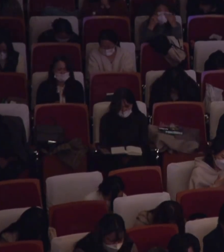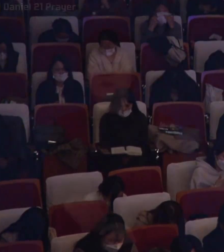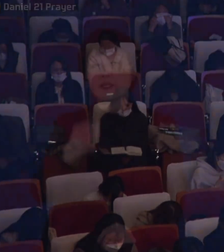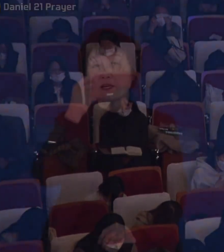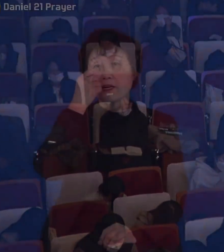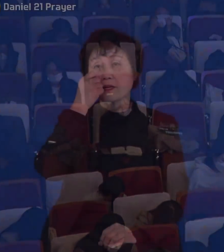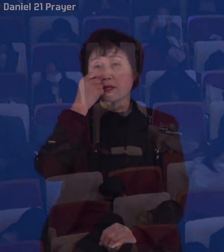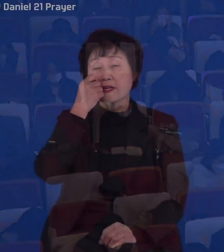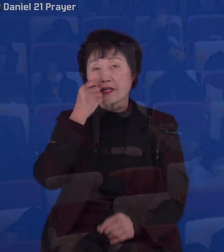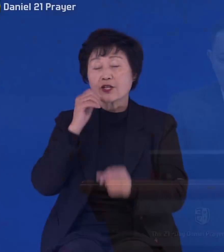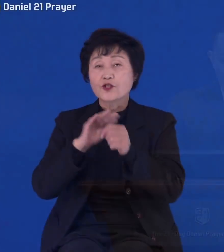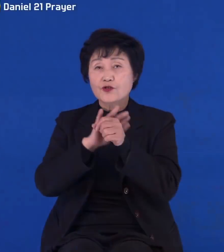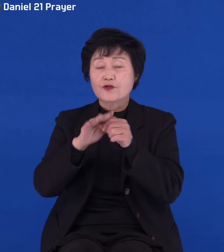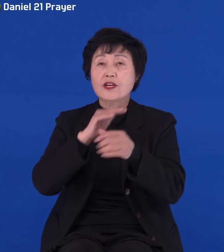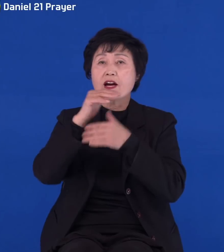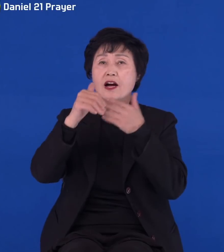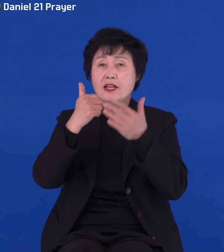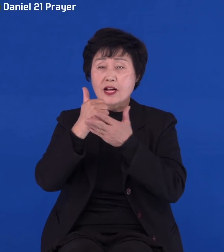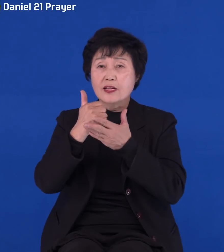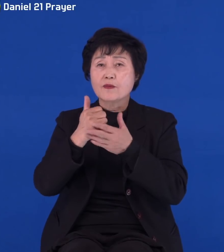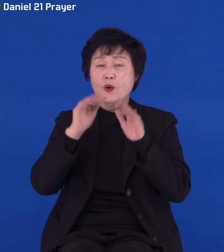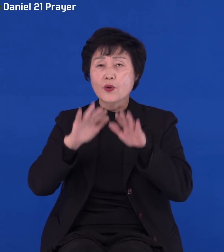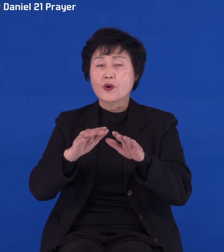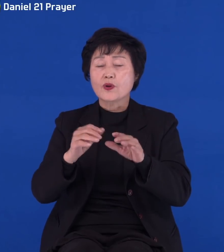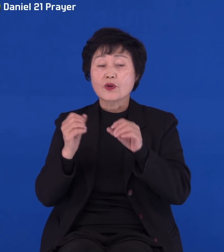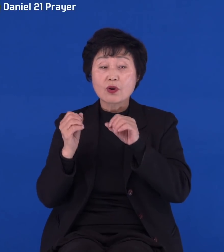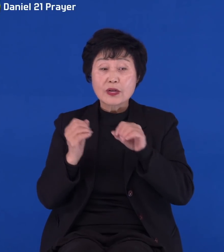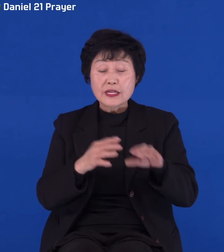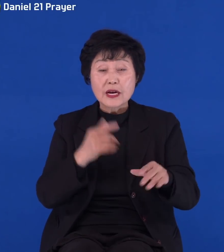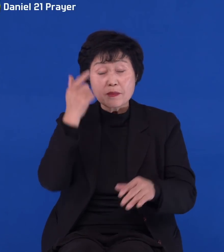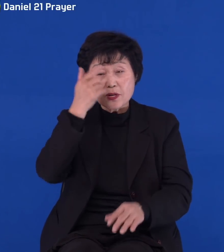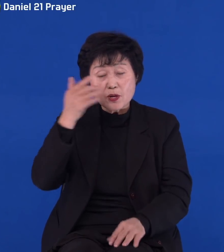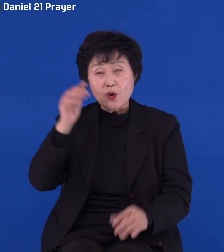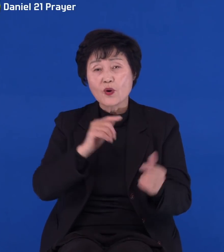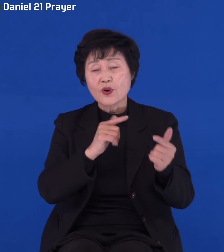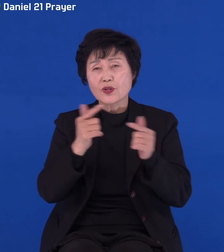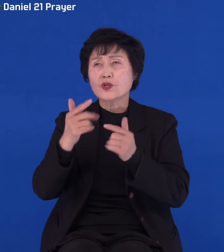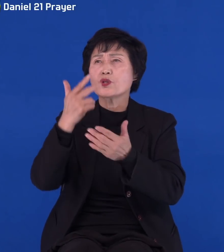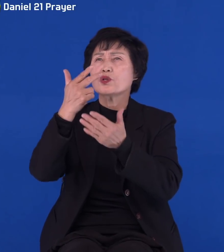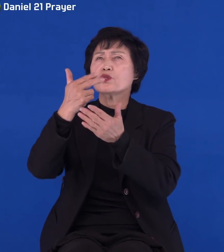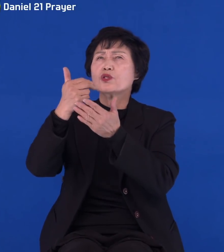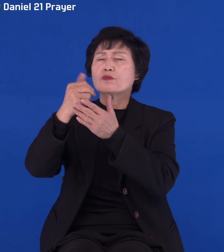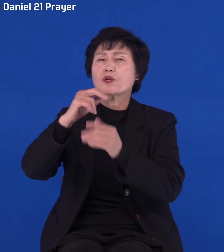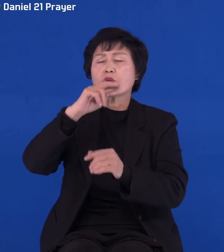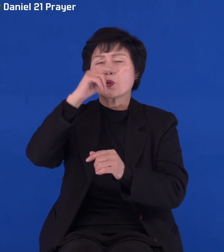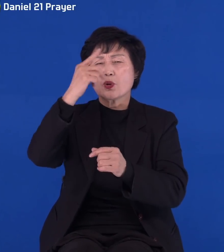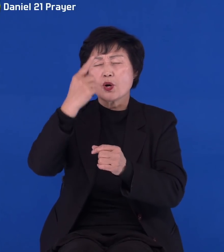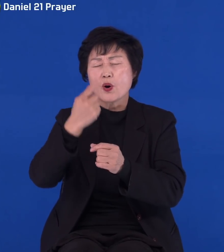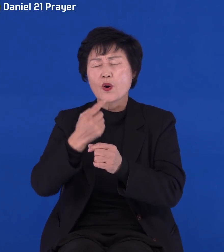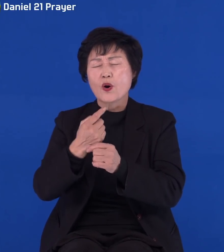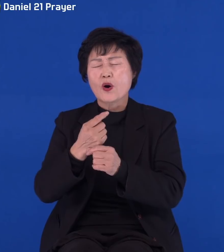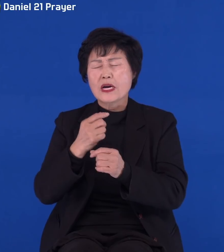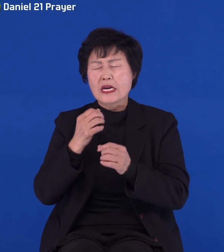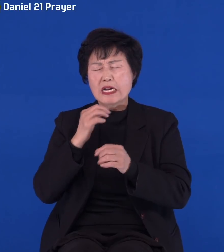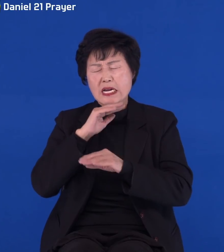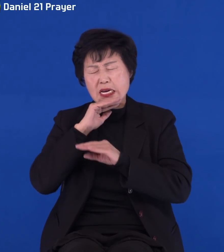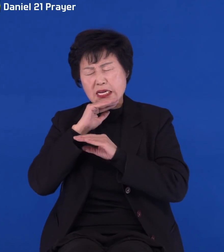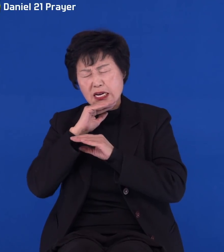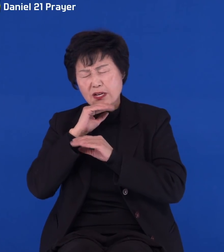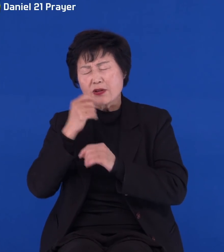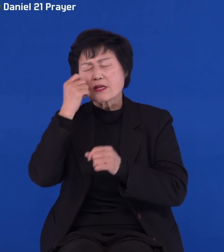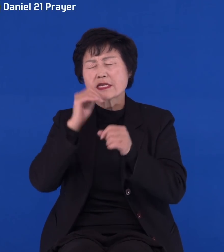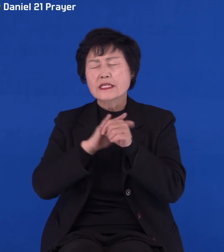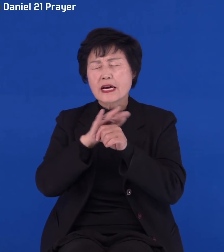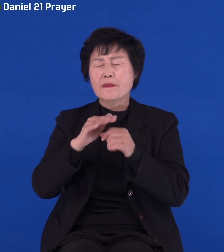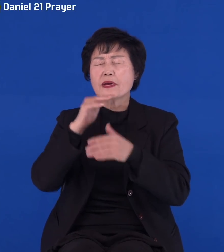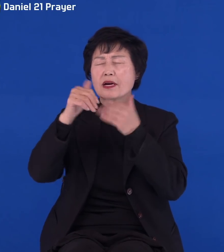하나님, 오늘도 잃어버린 영혼들이 주님께 돌아오기를 간절히 기다리고 계신 자비의 하나님,